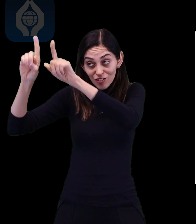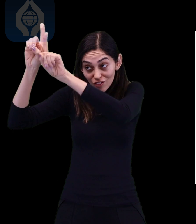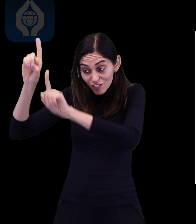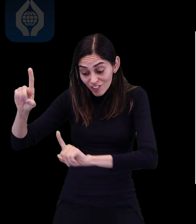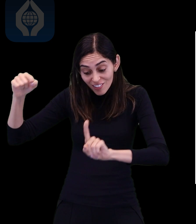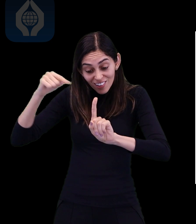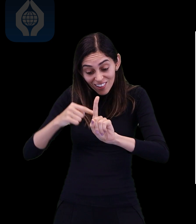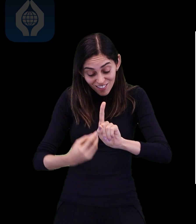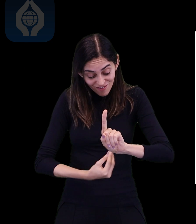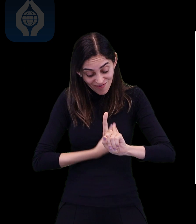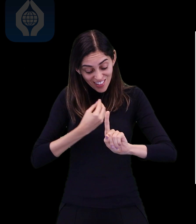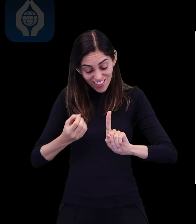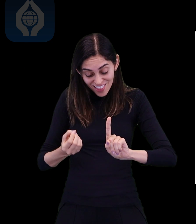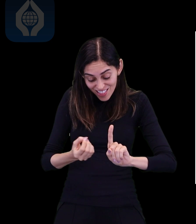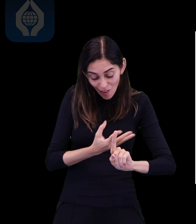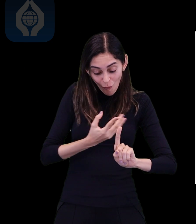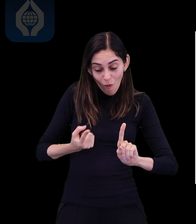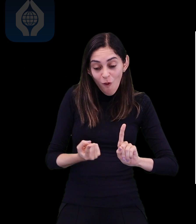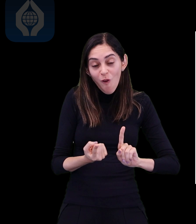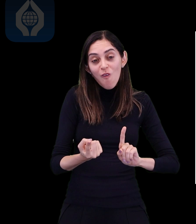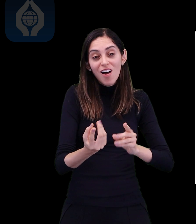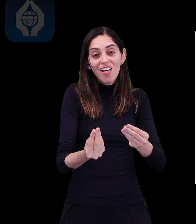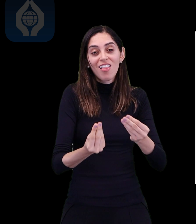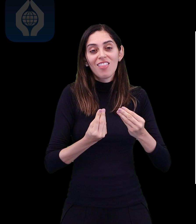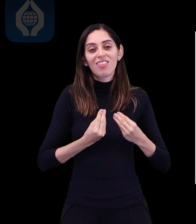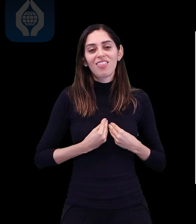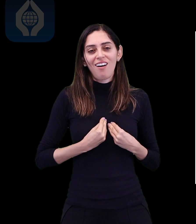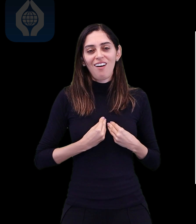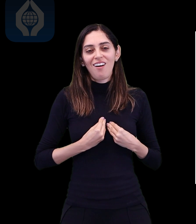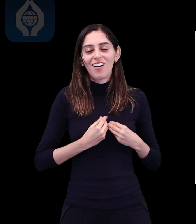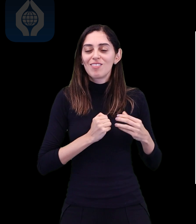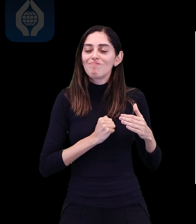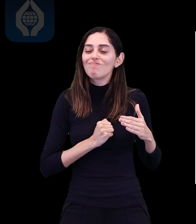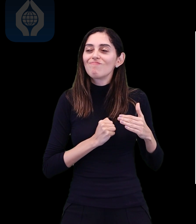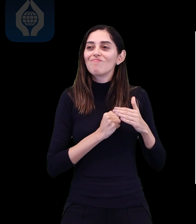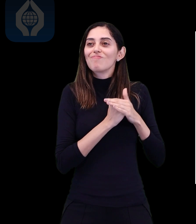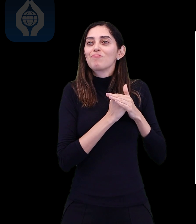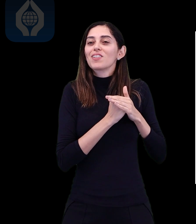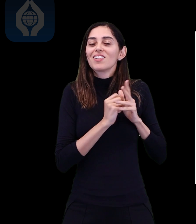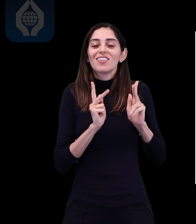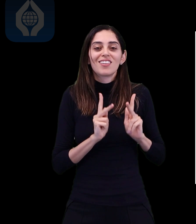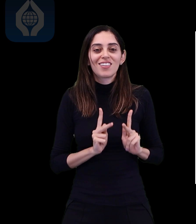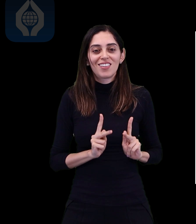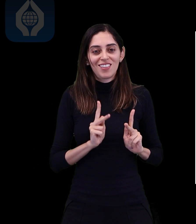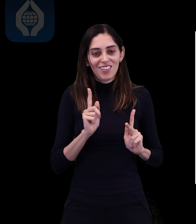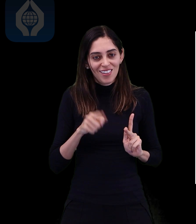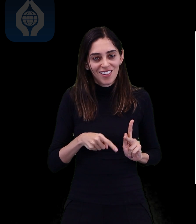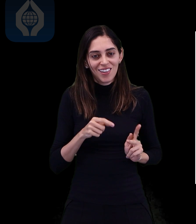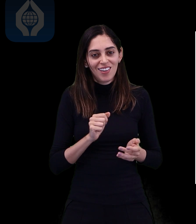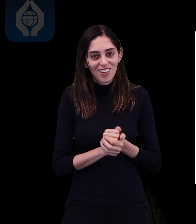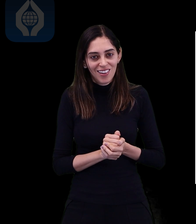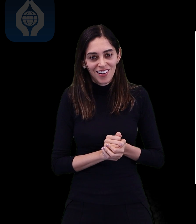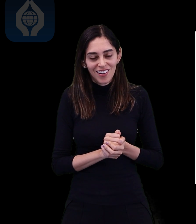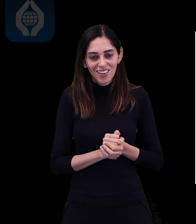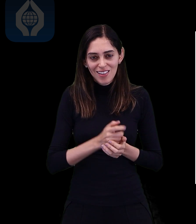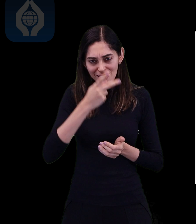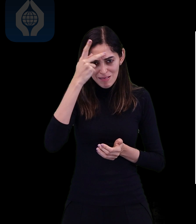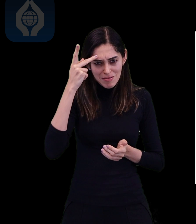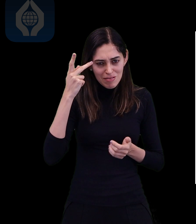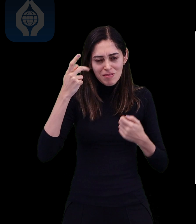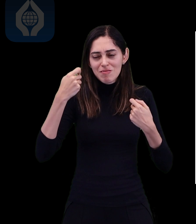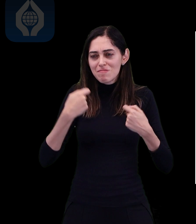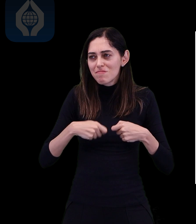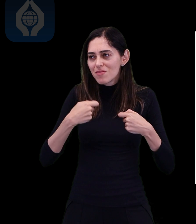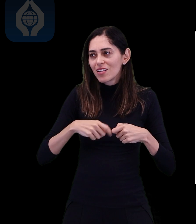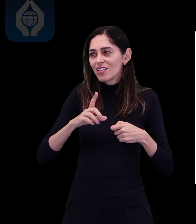nova, vida que é eterna, vida que satisfaz. Jesus satisfaz completamente aqueles que dependem